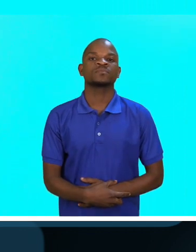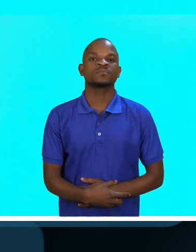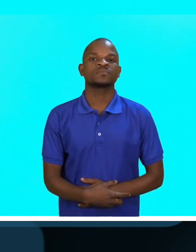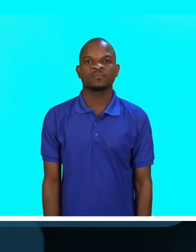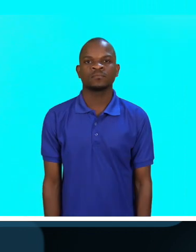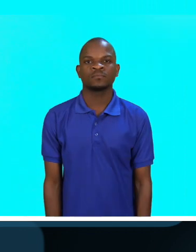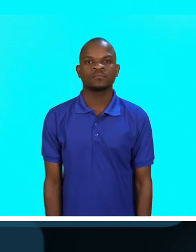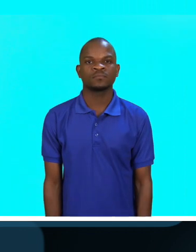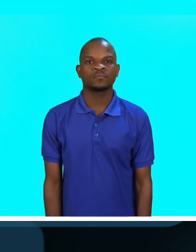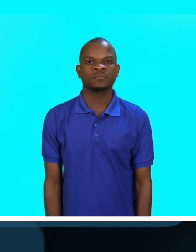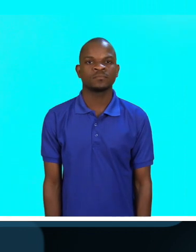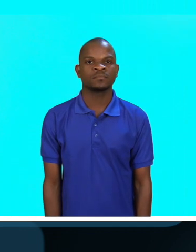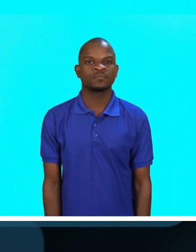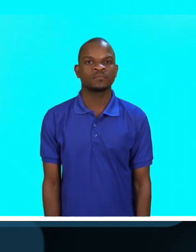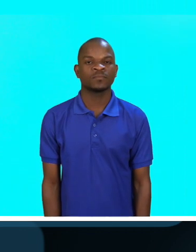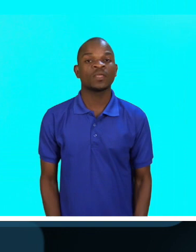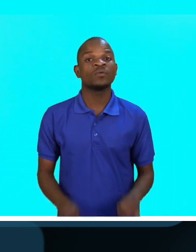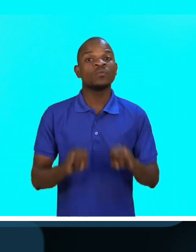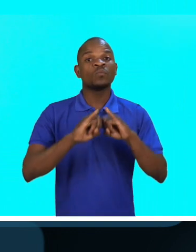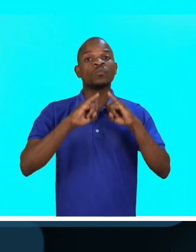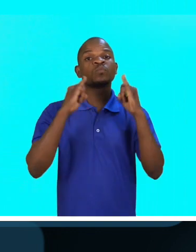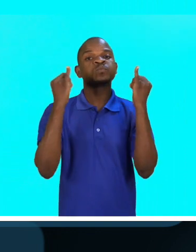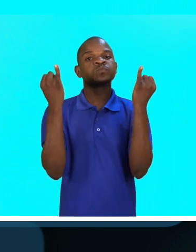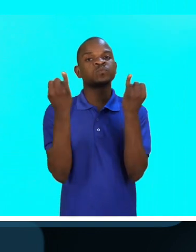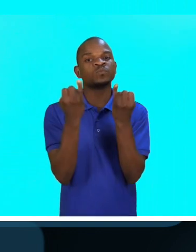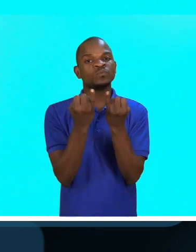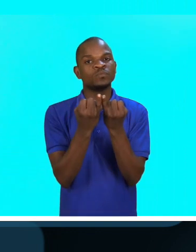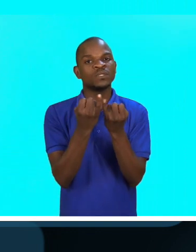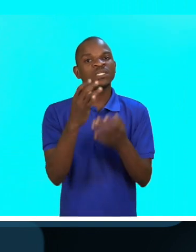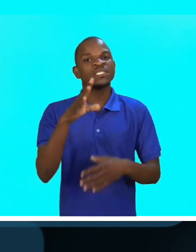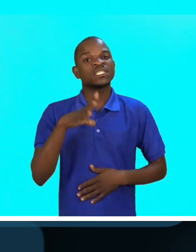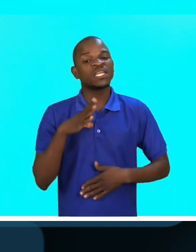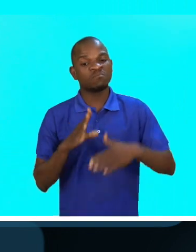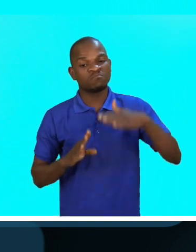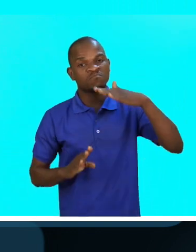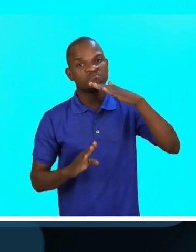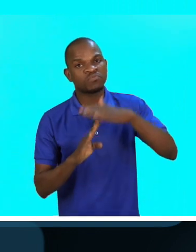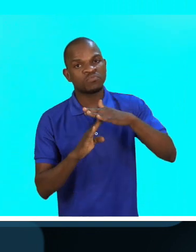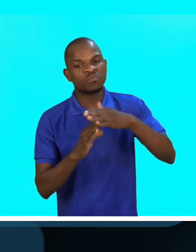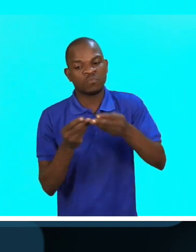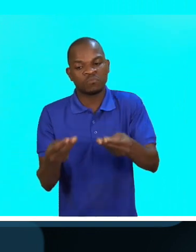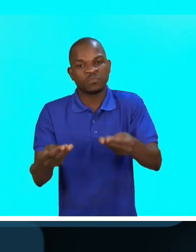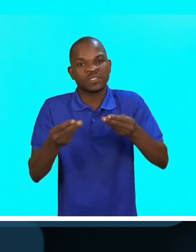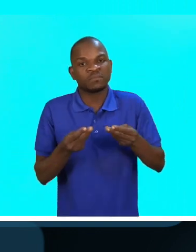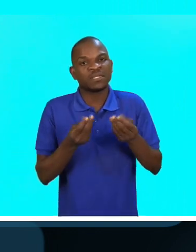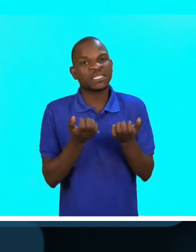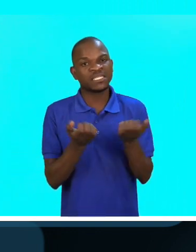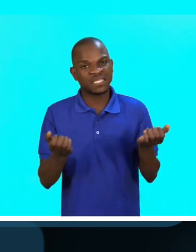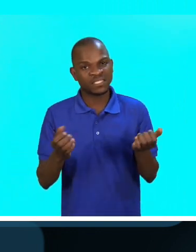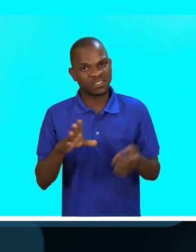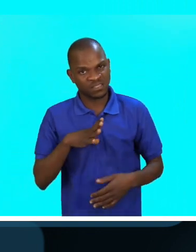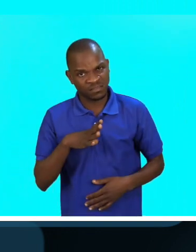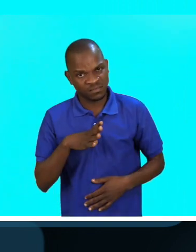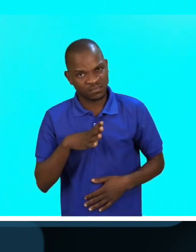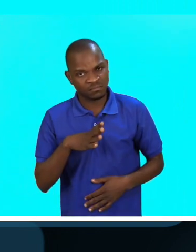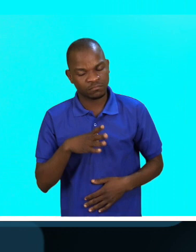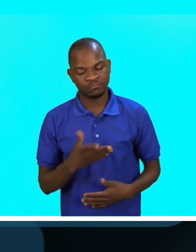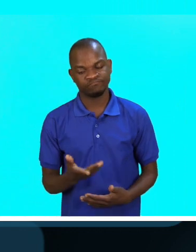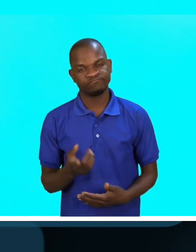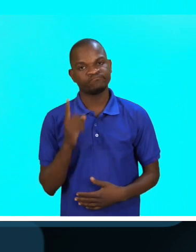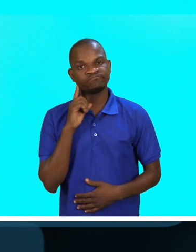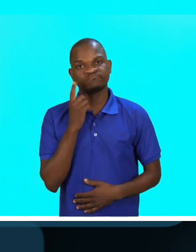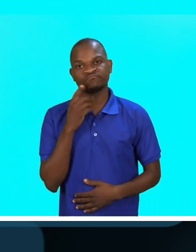parte delas está com este problema e que se deu na hora do parto. O centro tem um limite para receber essas